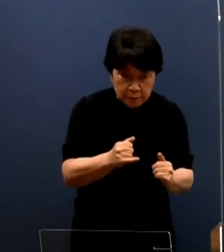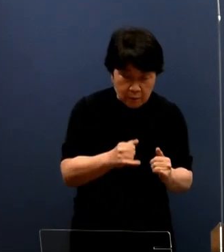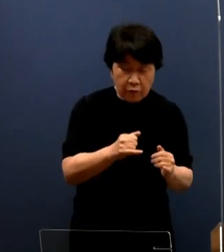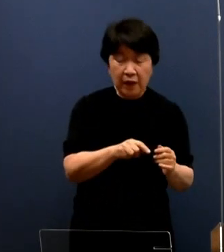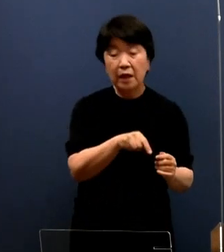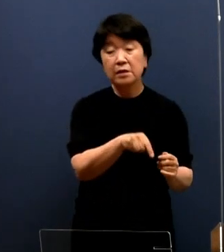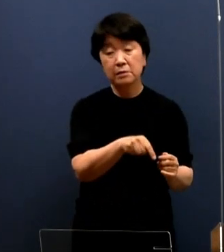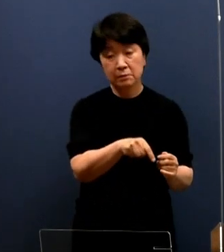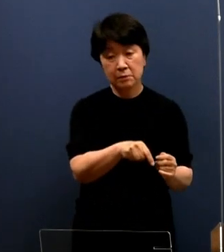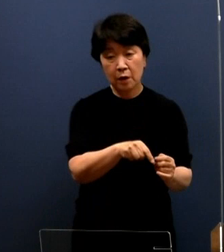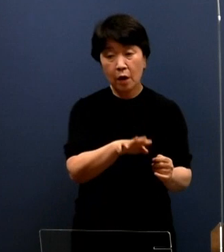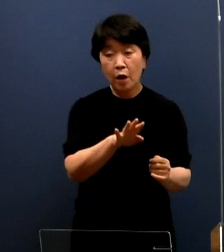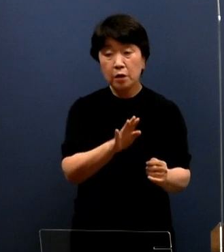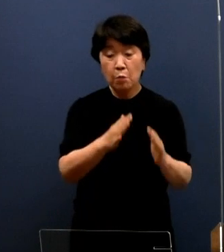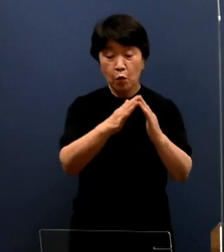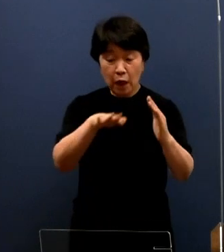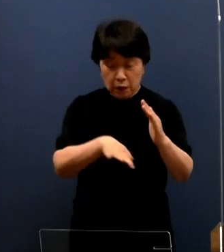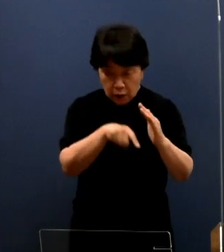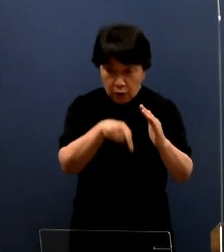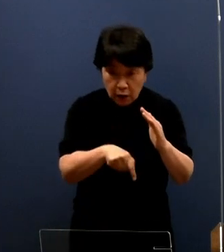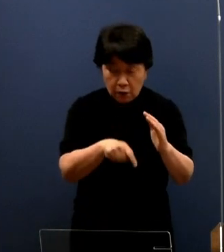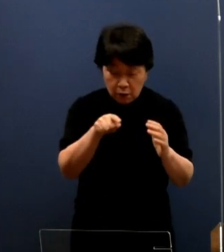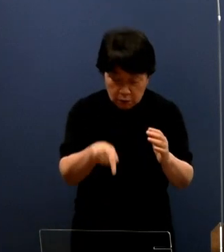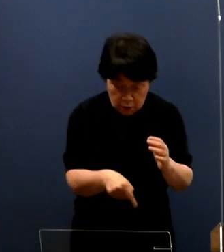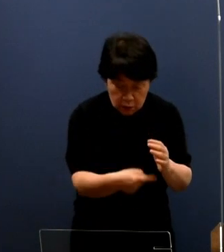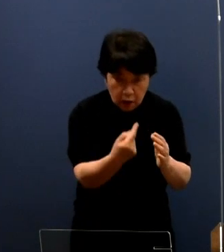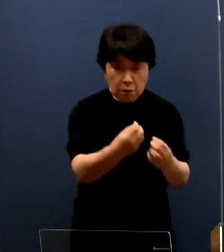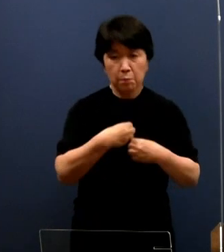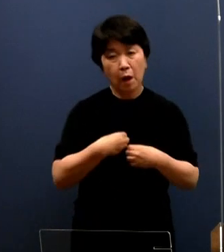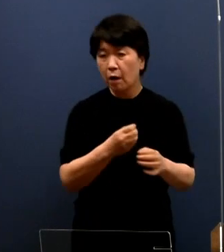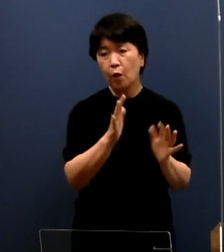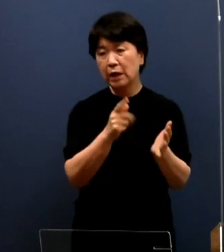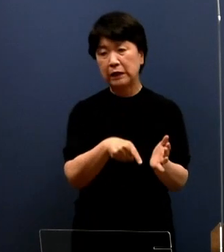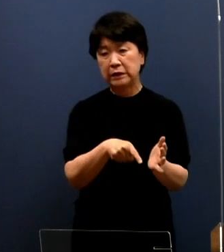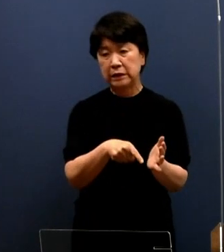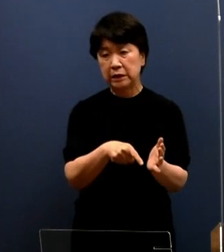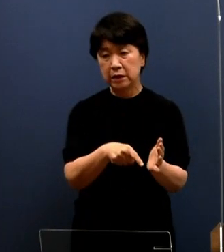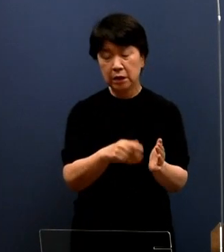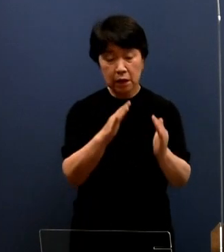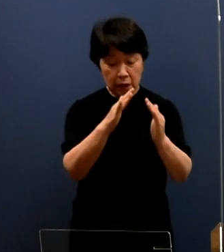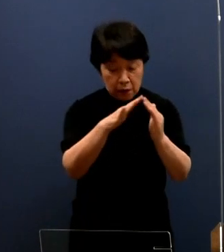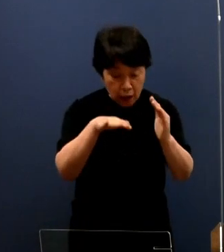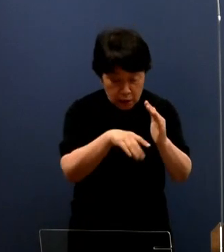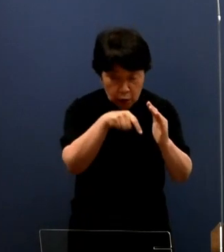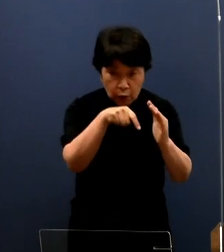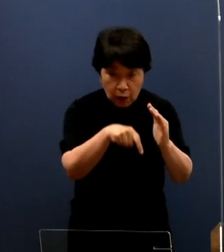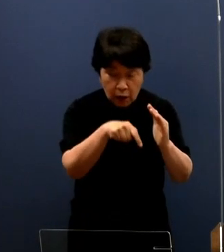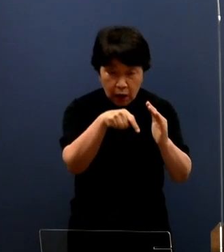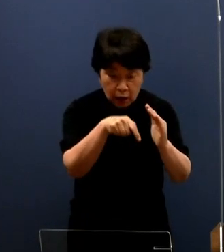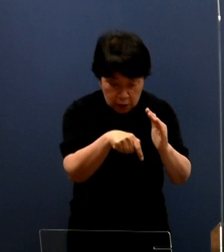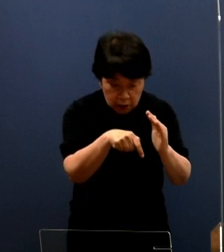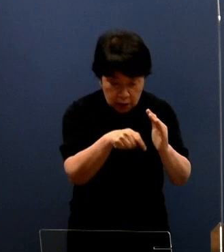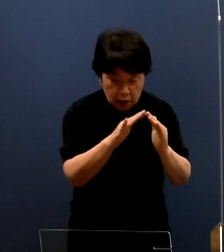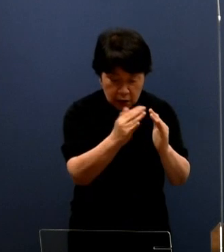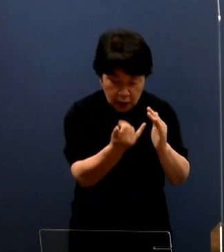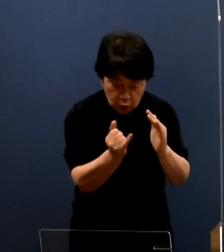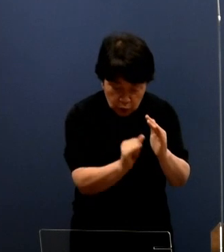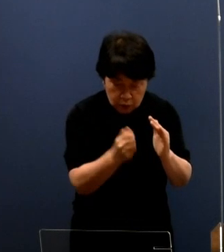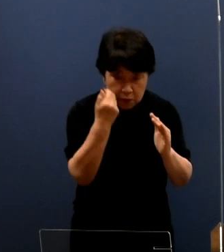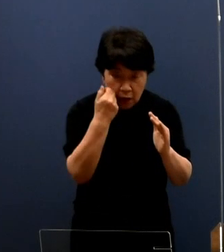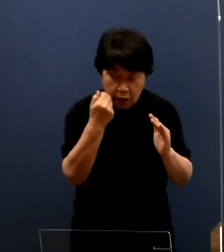生で感染は発生しません、絶対に。家庭の中に誰かが持ち込まない限りは起きないんですよ。誰